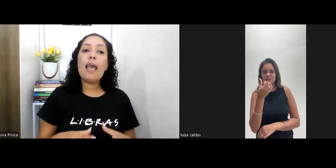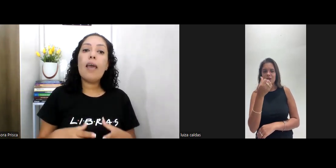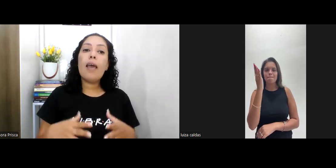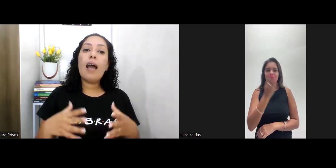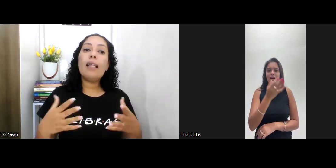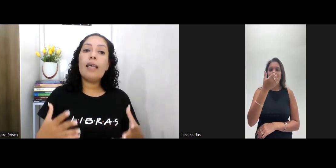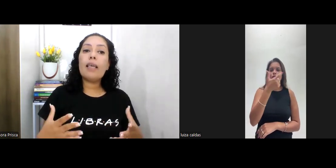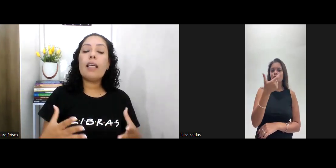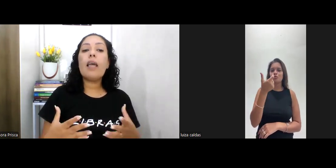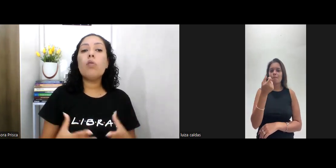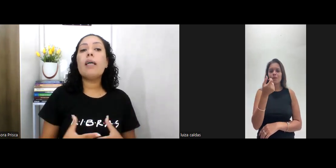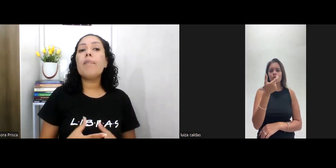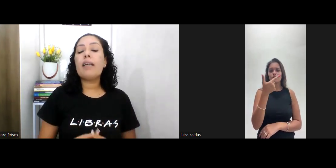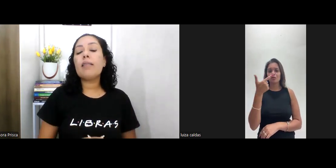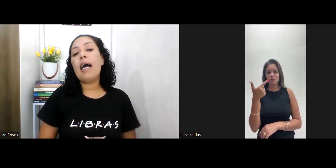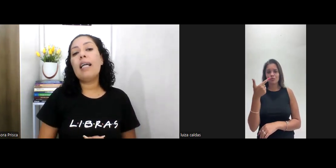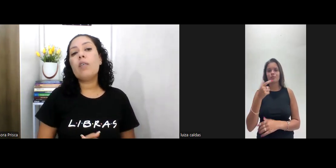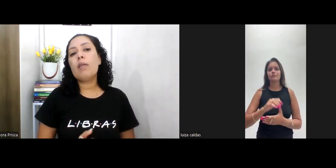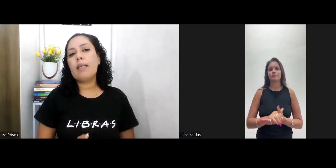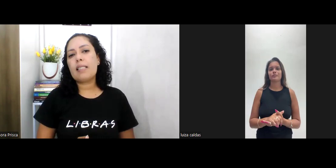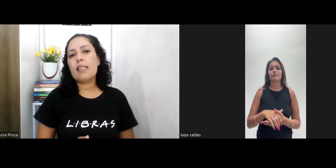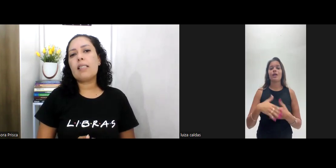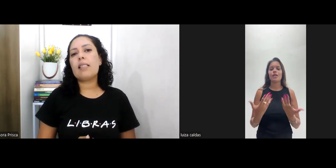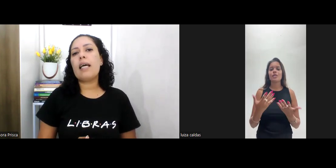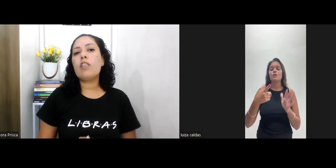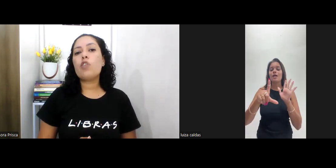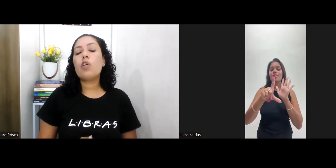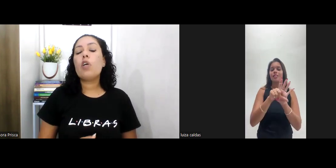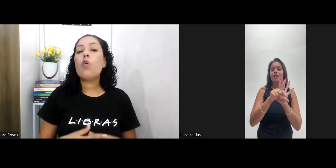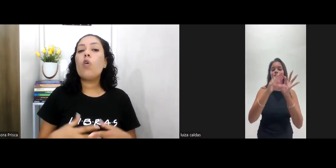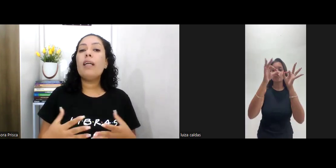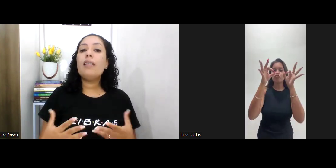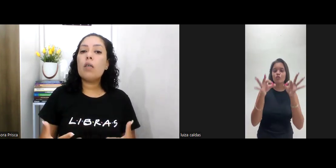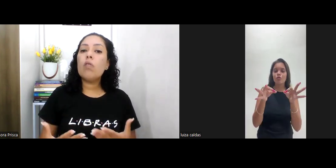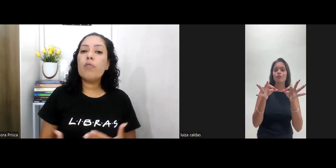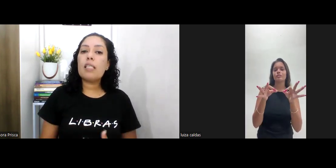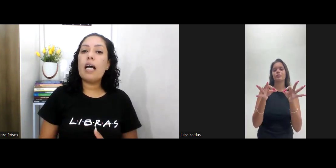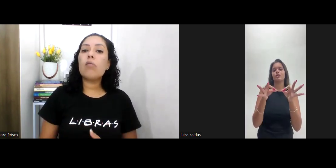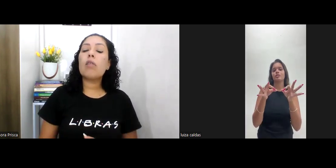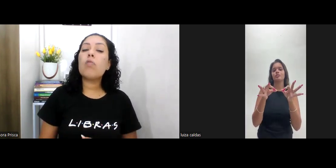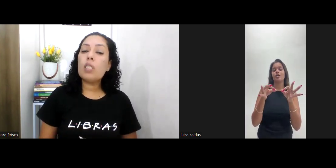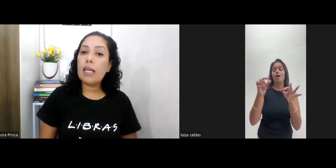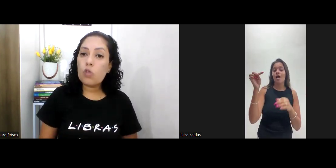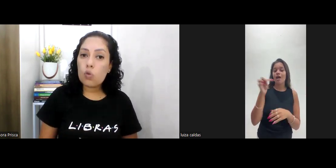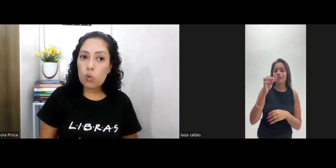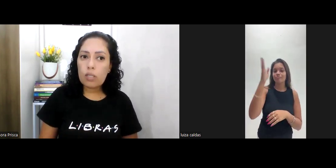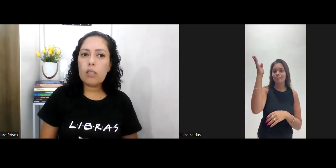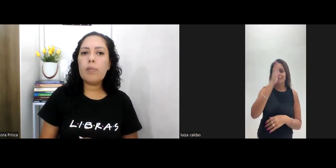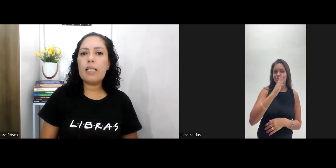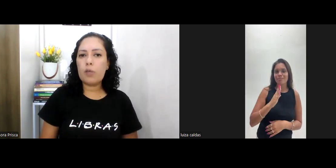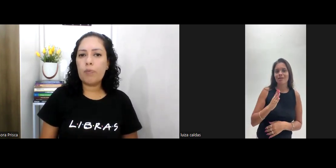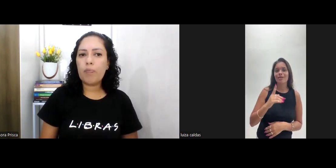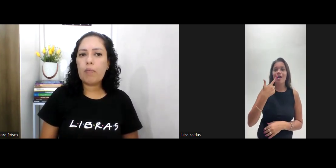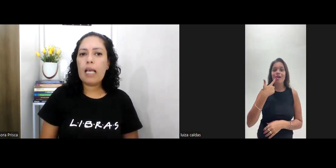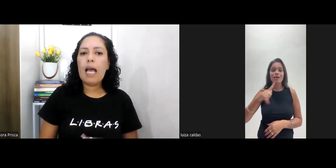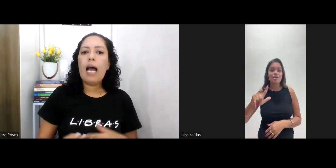10.436/2002 é a lei que regulamenta a língua brasileira de sinais como a língua oficial da comunidade surda